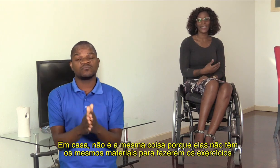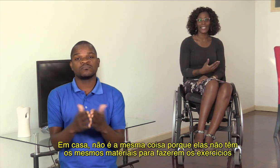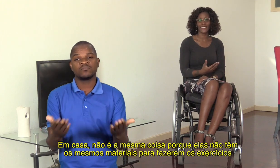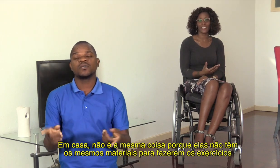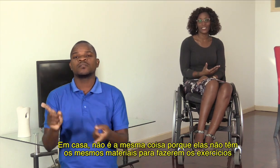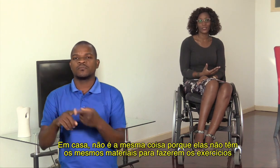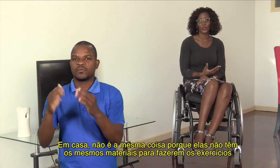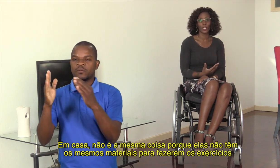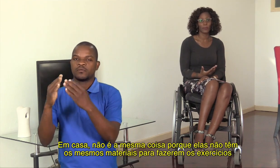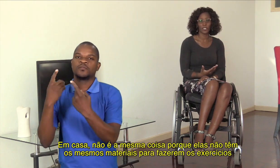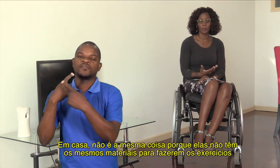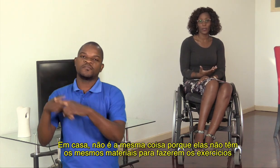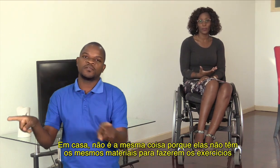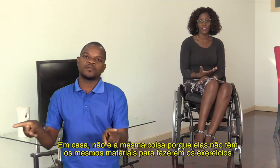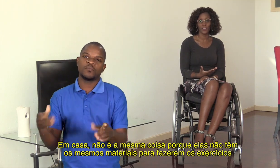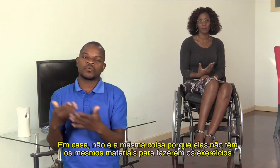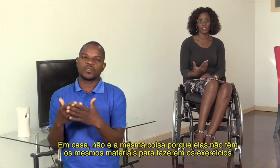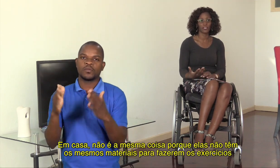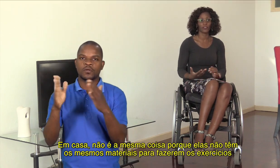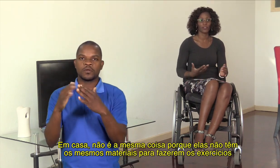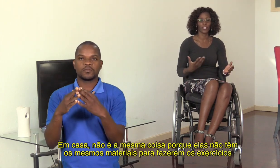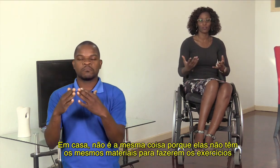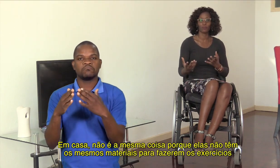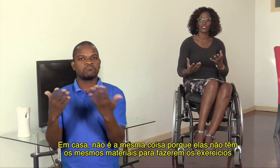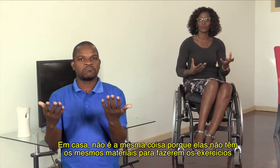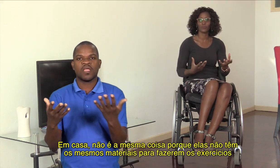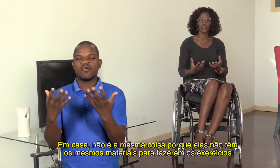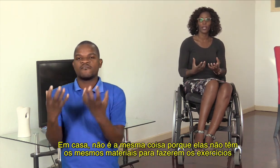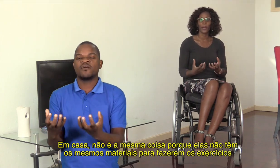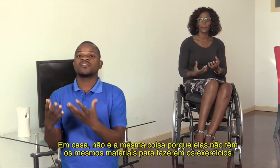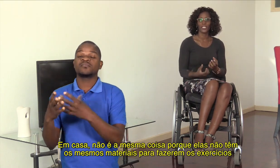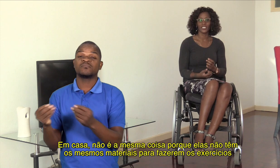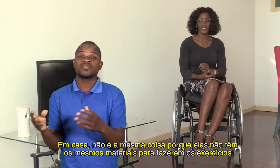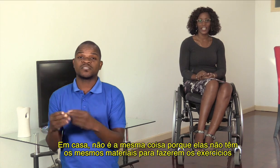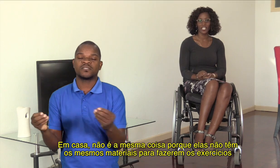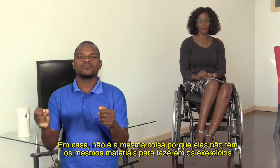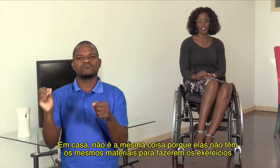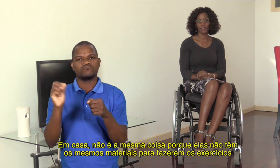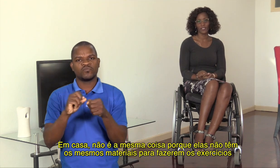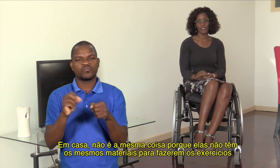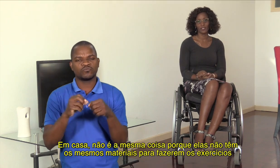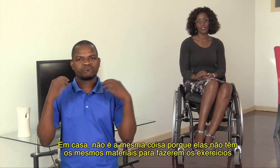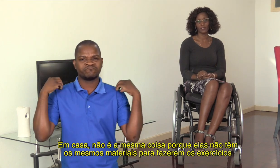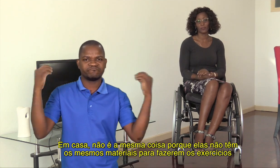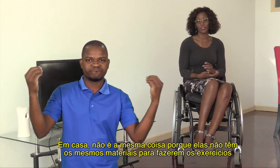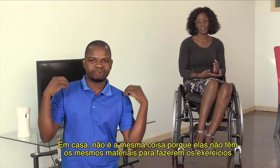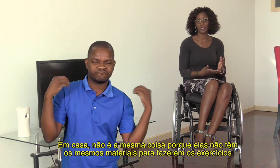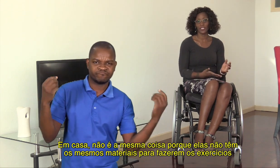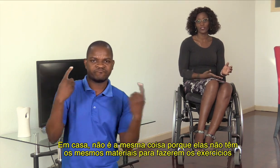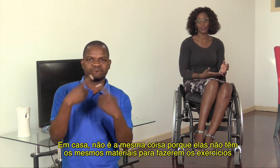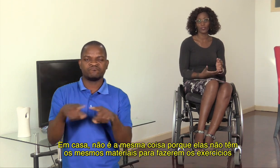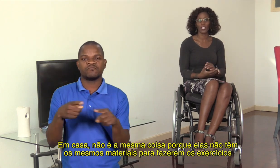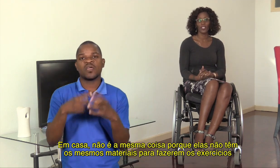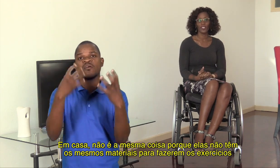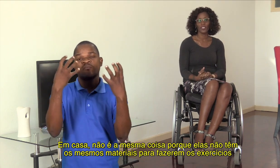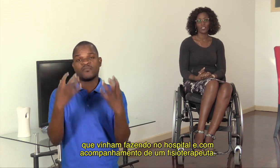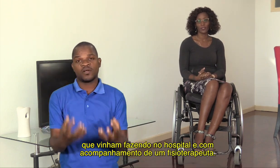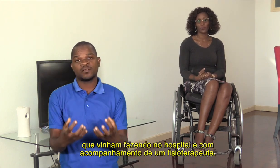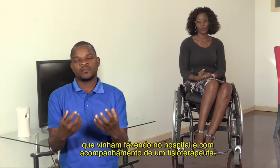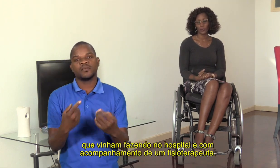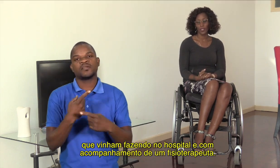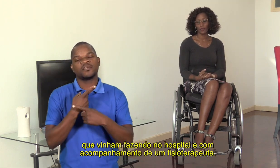em casa não é a mesma coisa porque eles não têm os mesmos materiais para fazer os exercícios